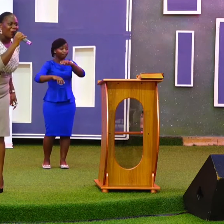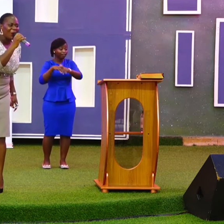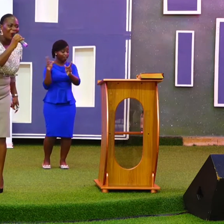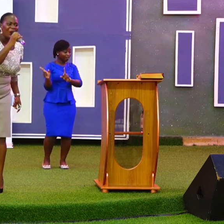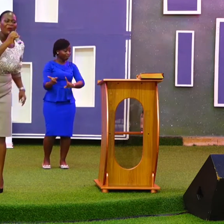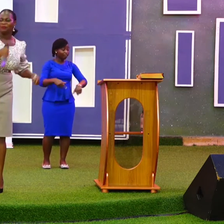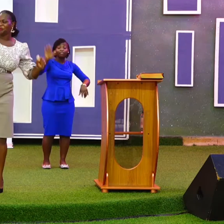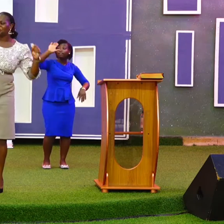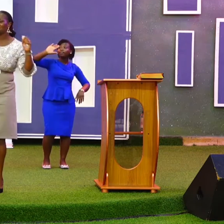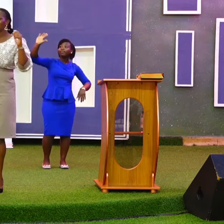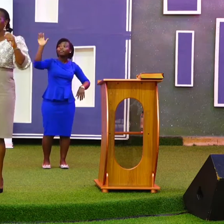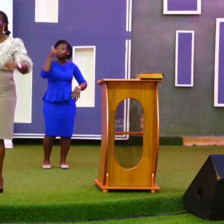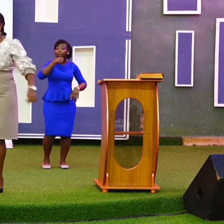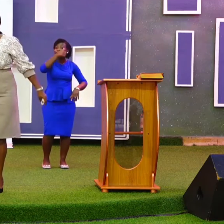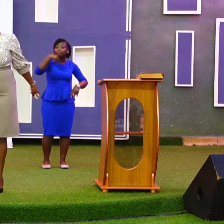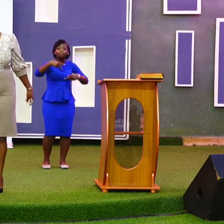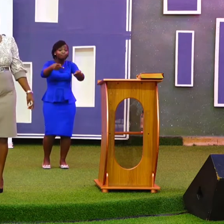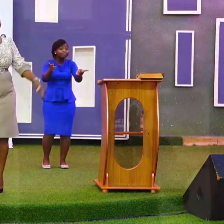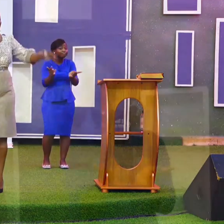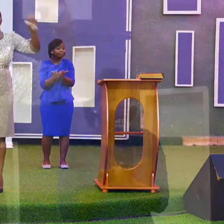tabanga yo